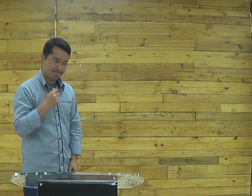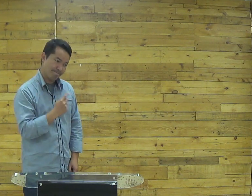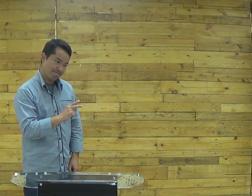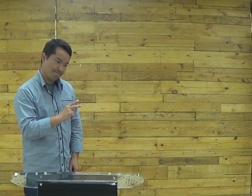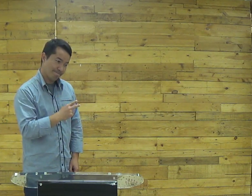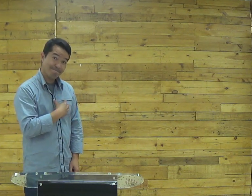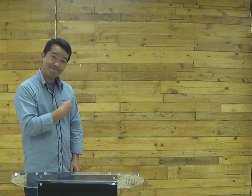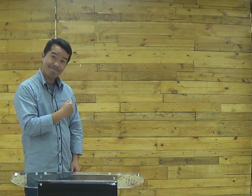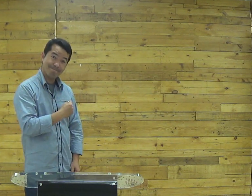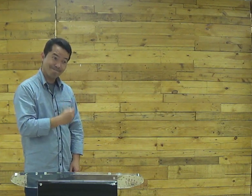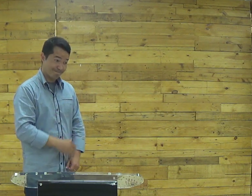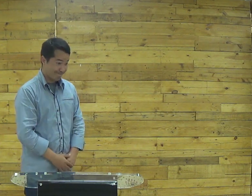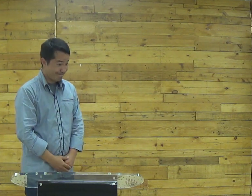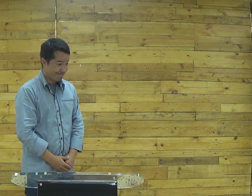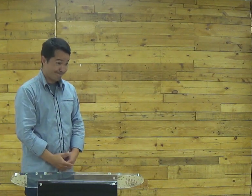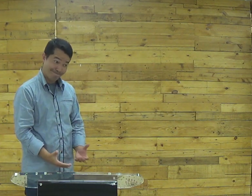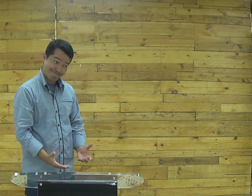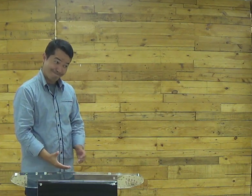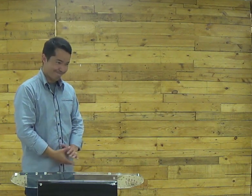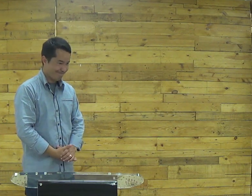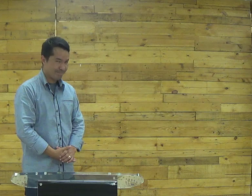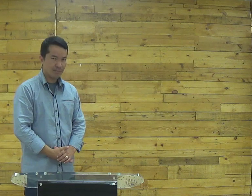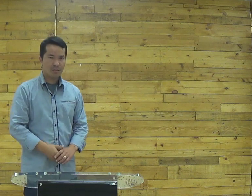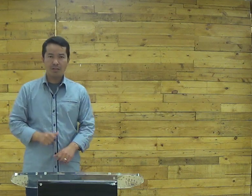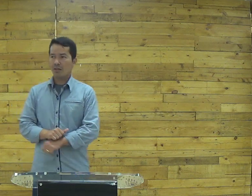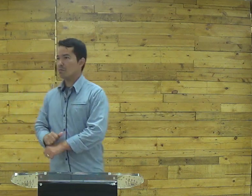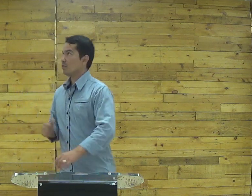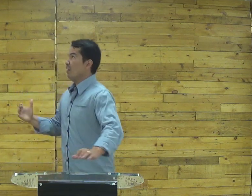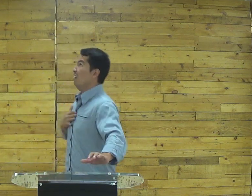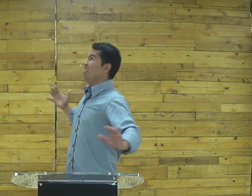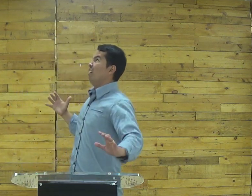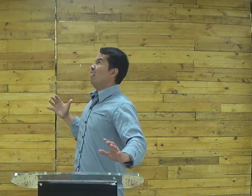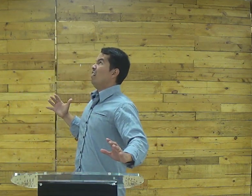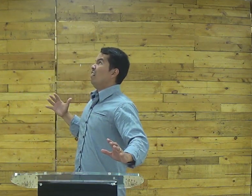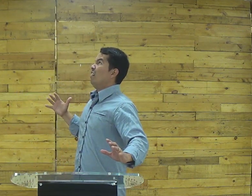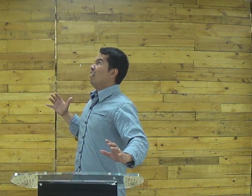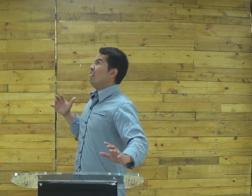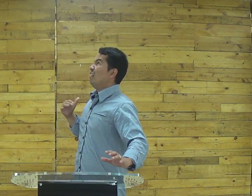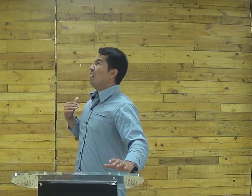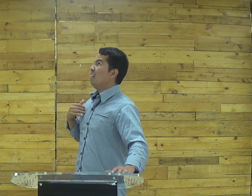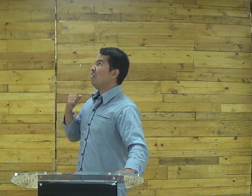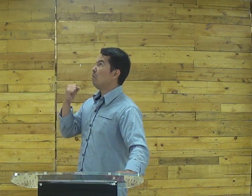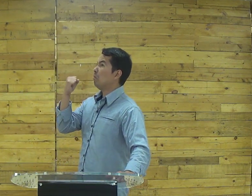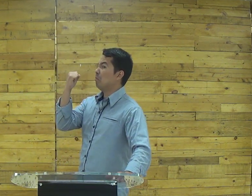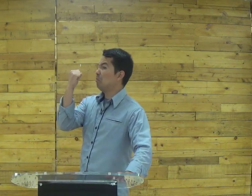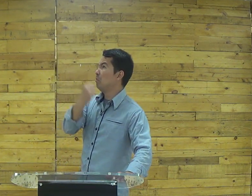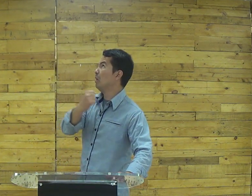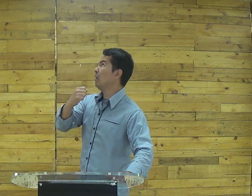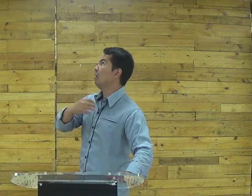você precisa me dar o seu filho em sacrifício. E Abraão, acho que se